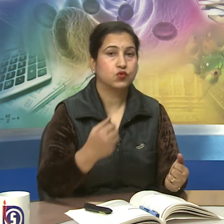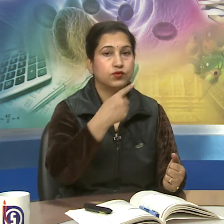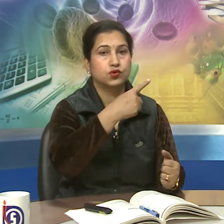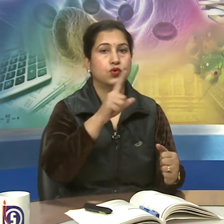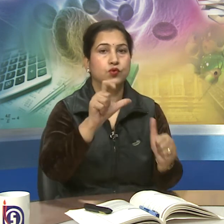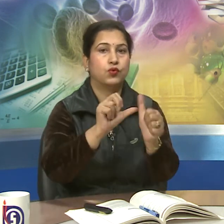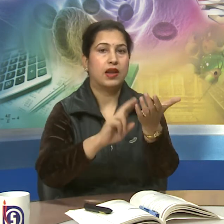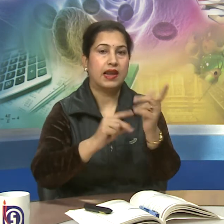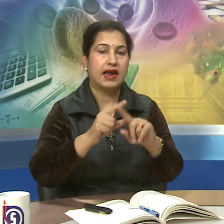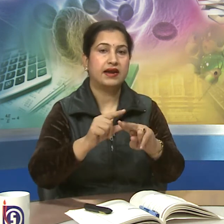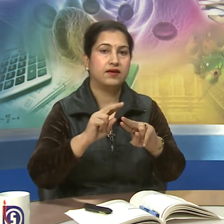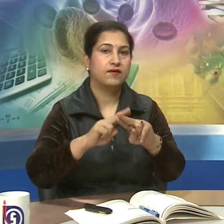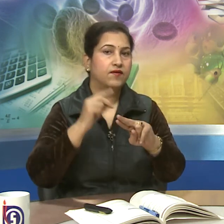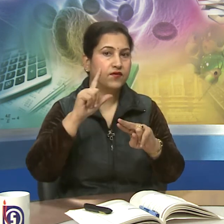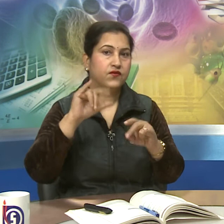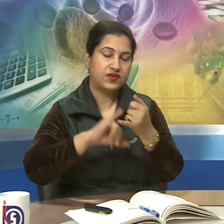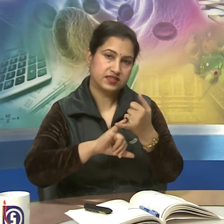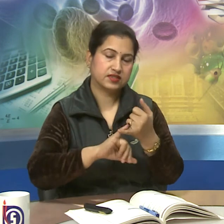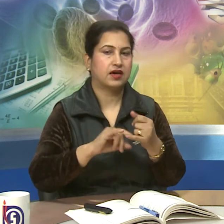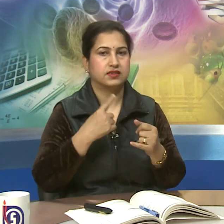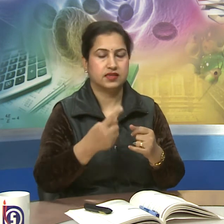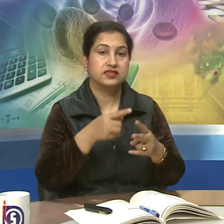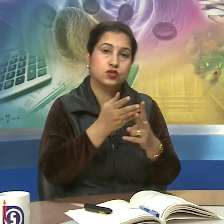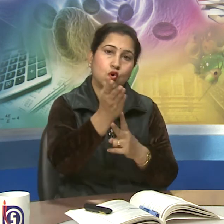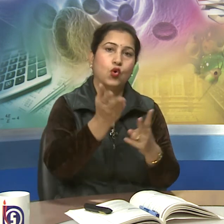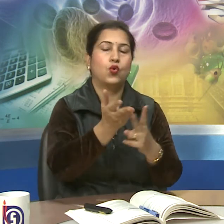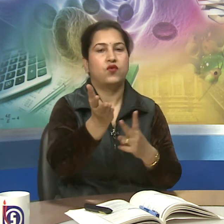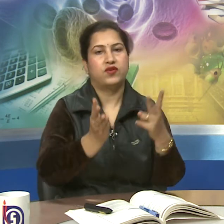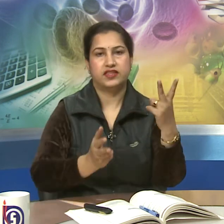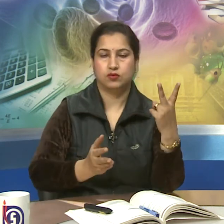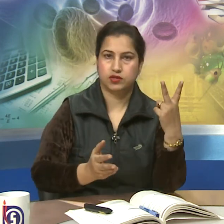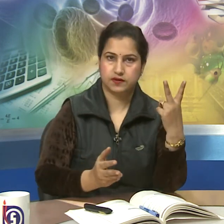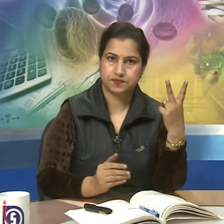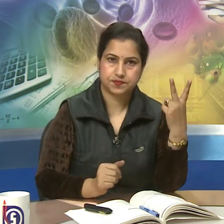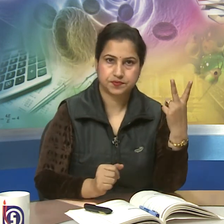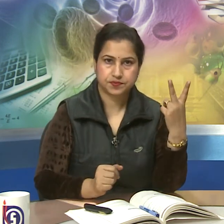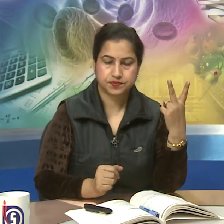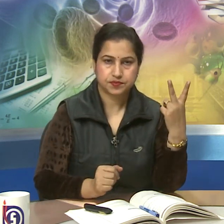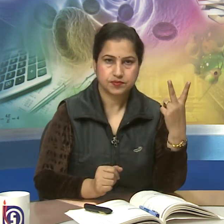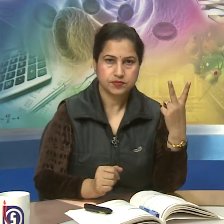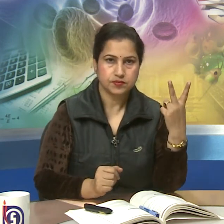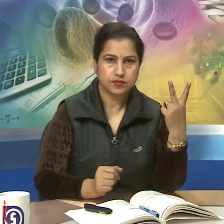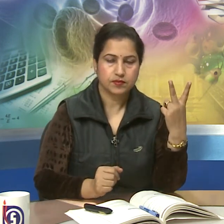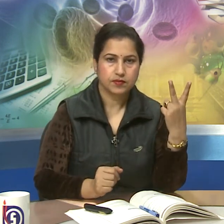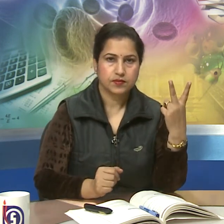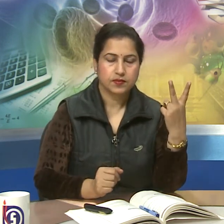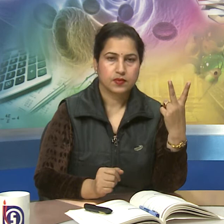तो उसको लेंथ सब्सक्राइब दो फायदे होते हैं में